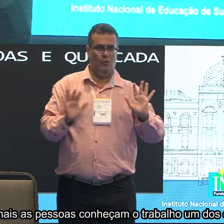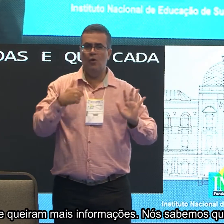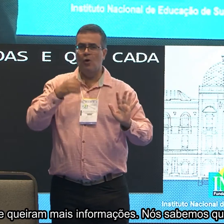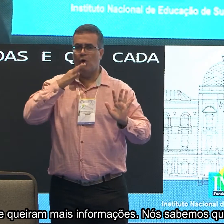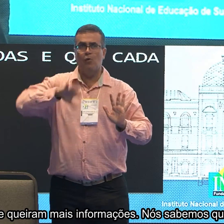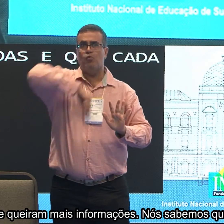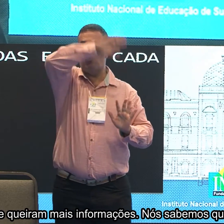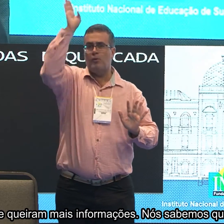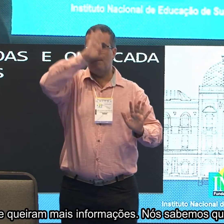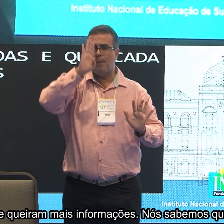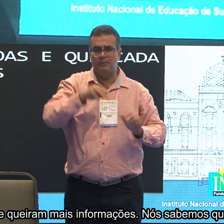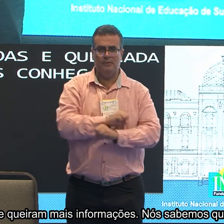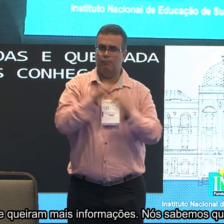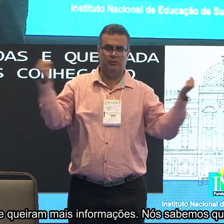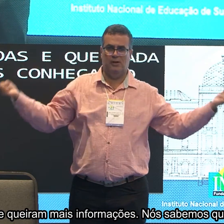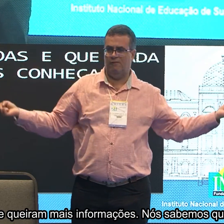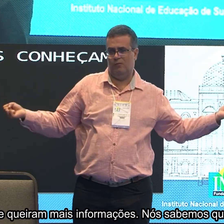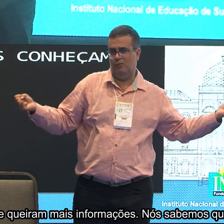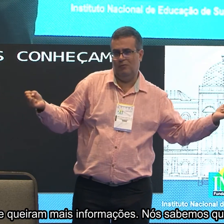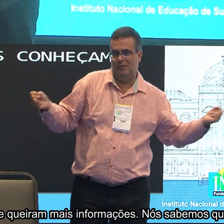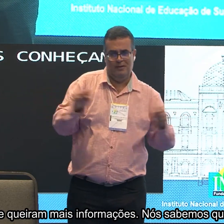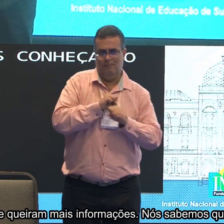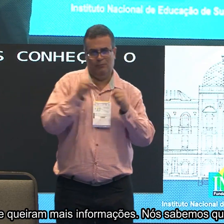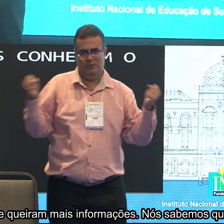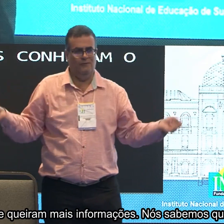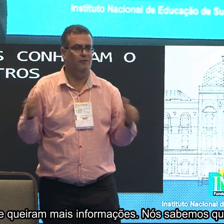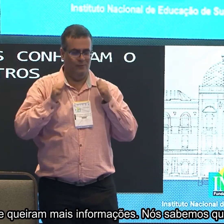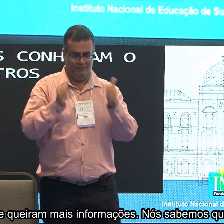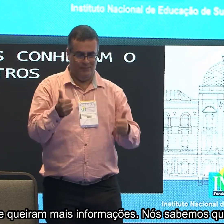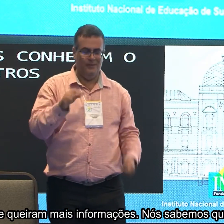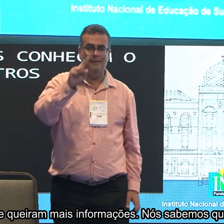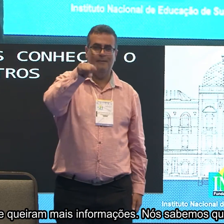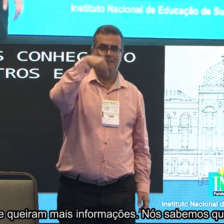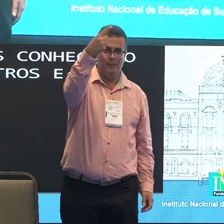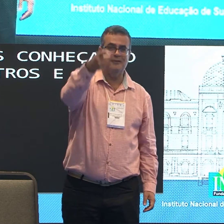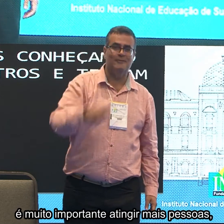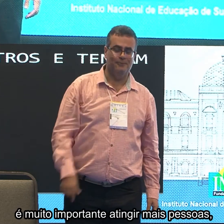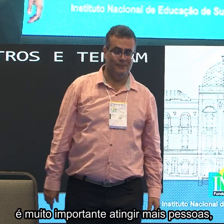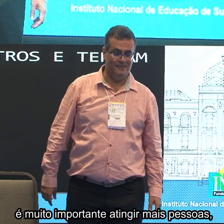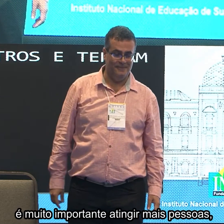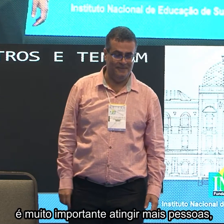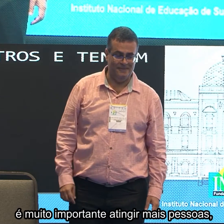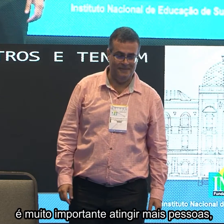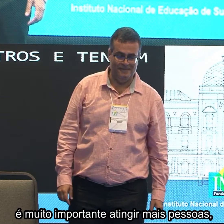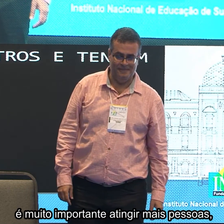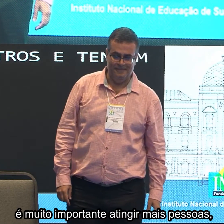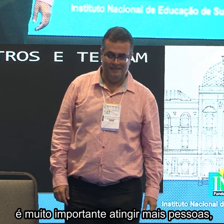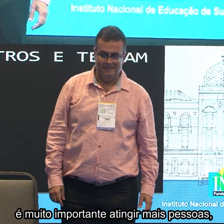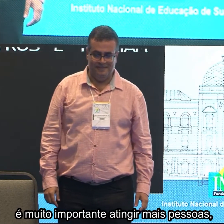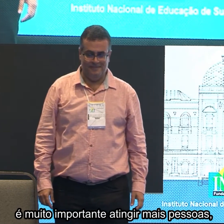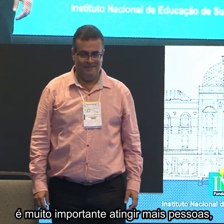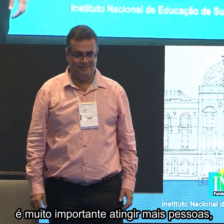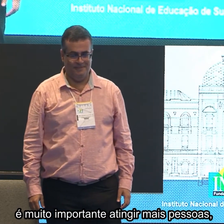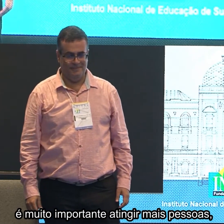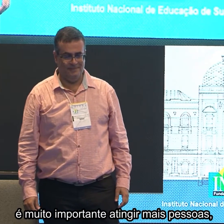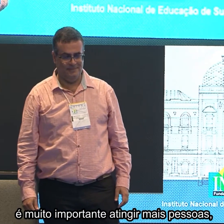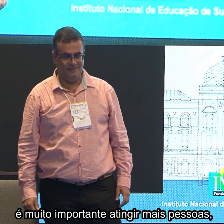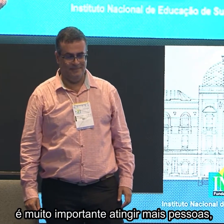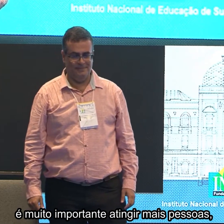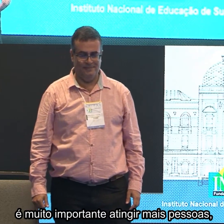mais informações. Porque nós sabemos que é muito importante atingir mais pessoas. Próximo.